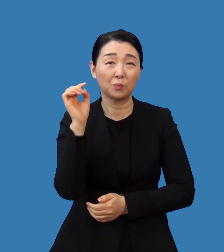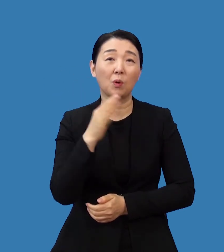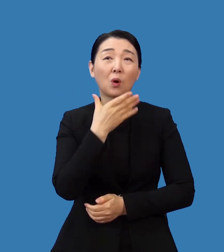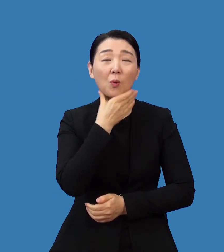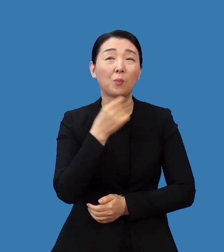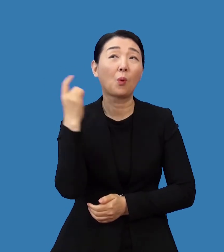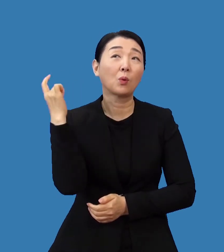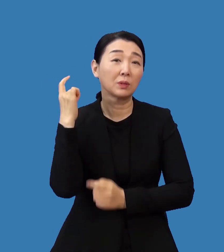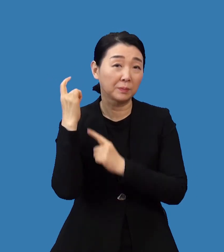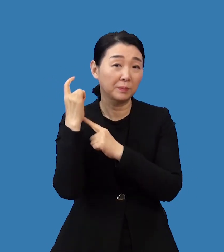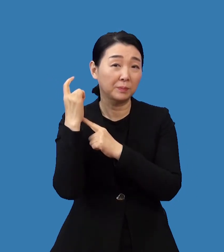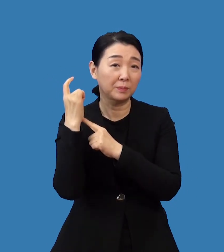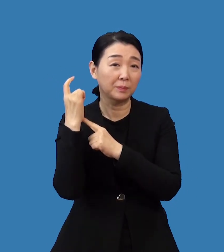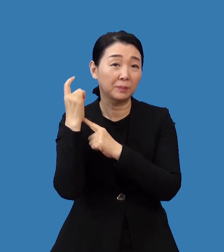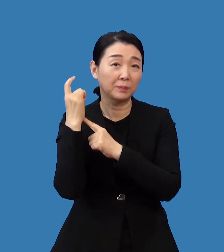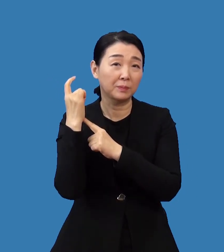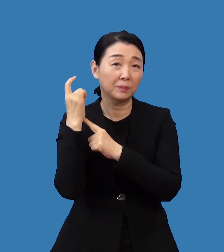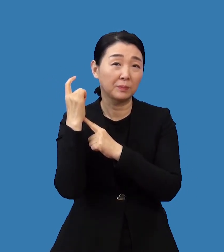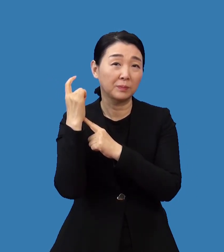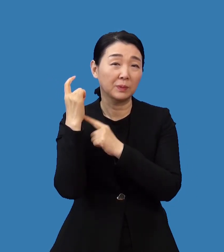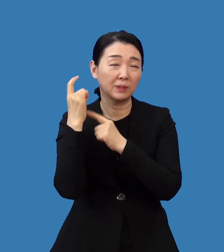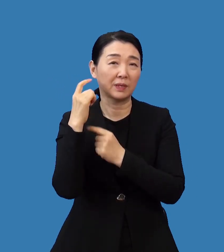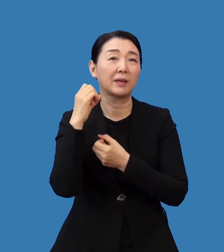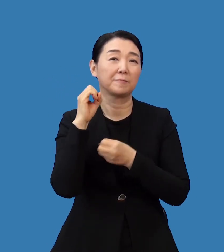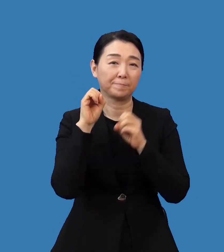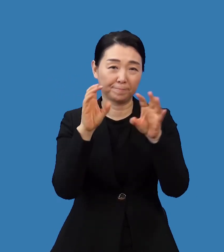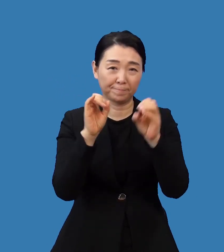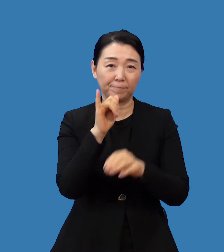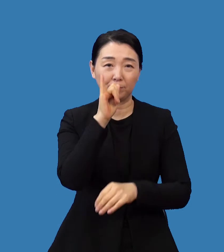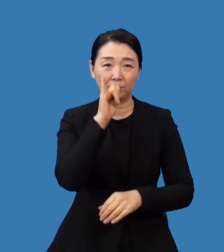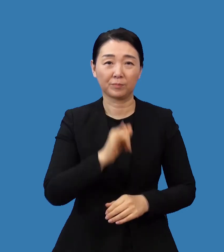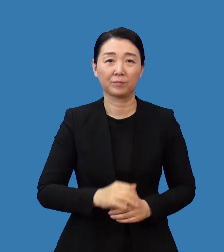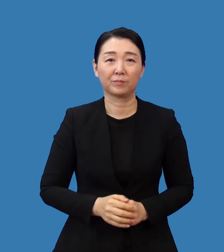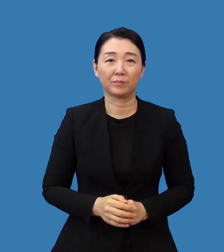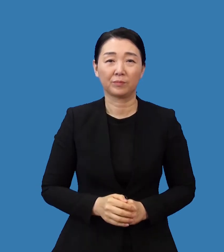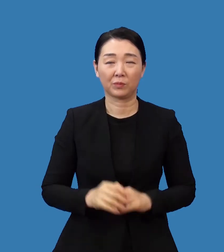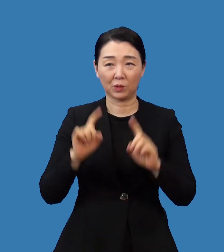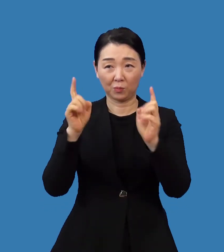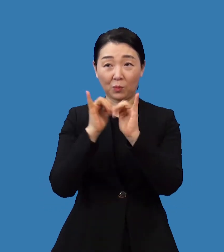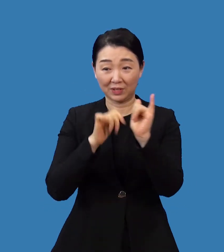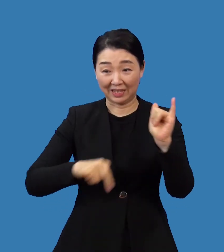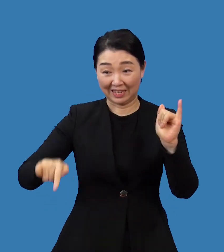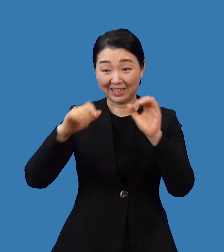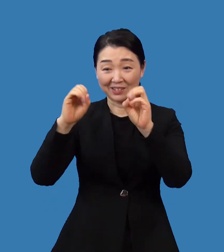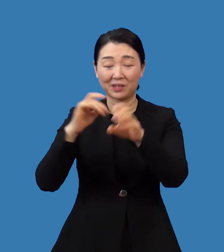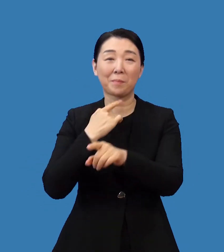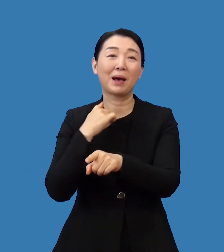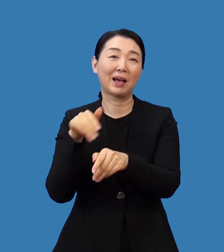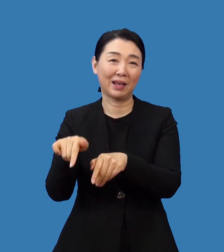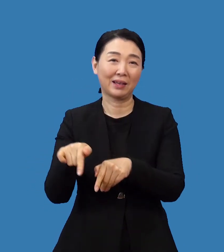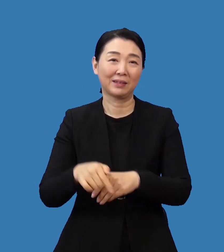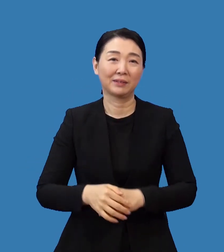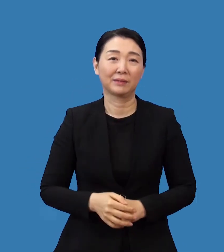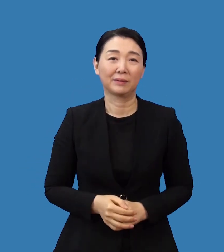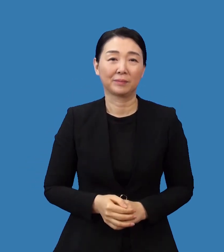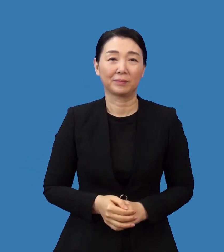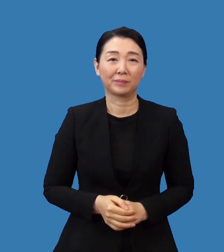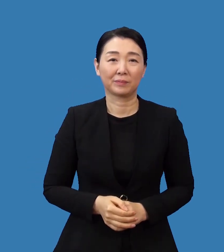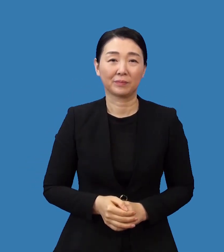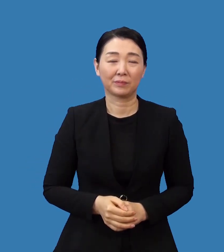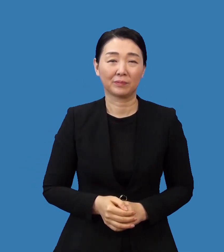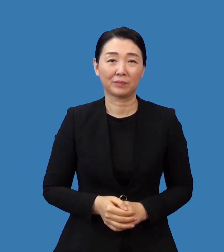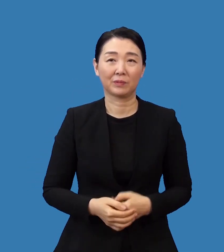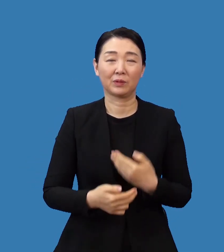소식, 이 소식이 전해진 것입니다. 목자들에게요. 자, 다시